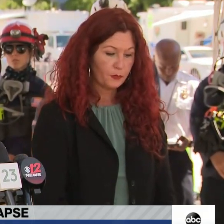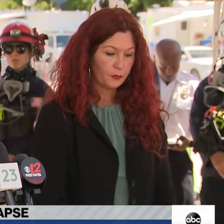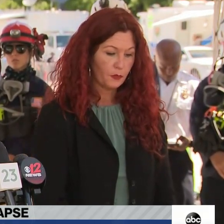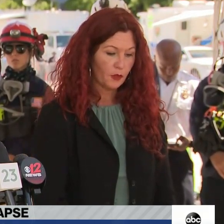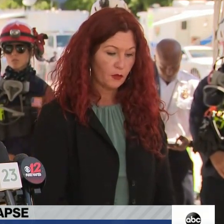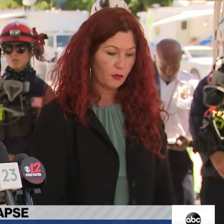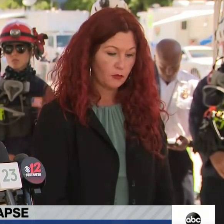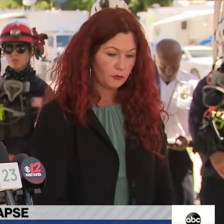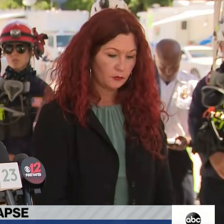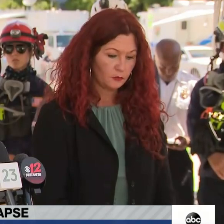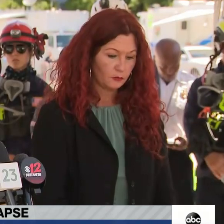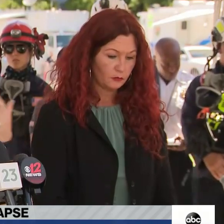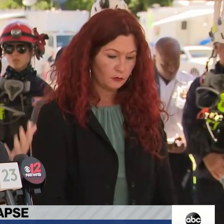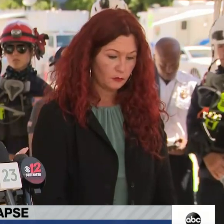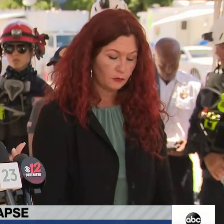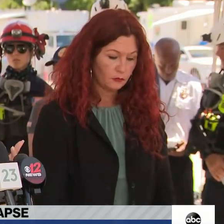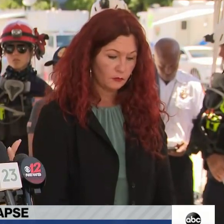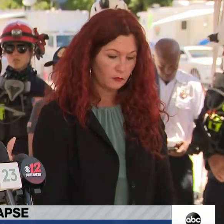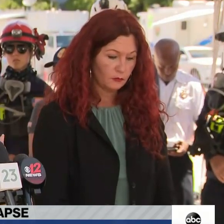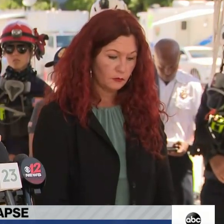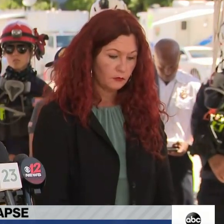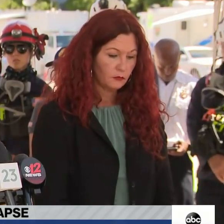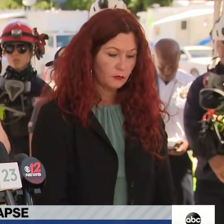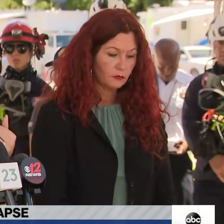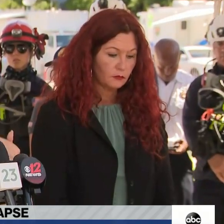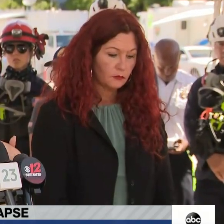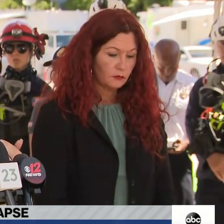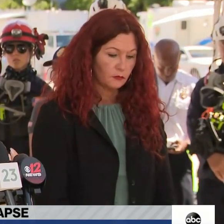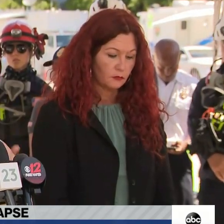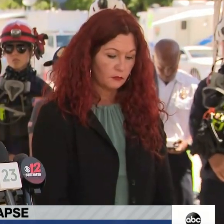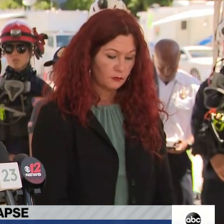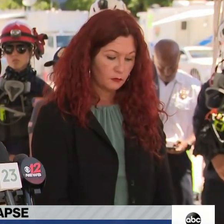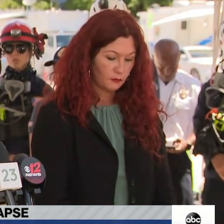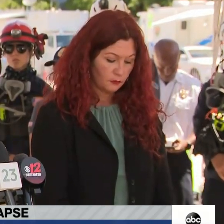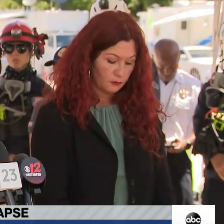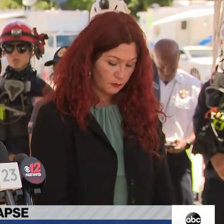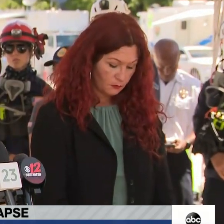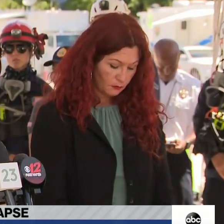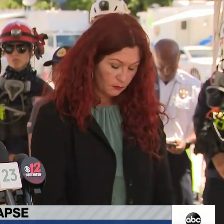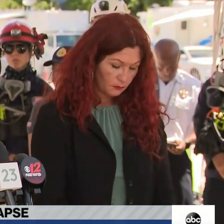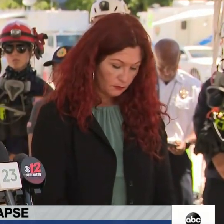urgente. Sabemos que han habido muchos ingenieros